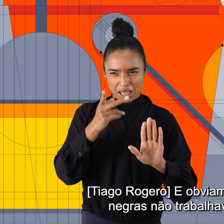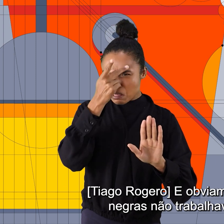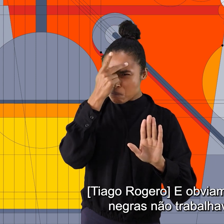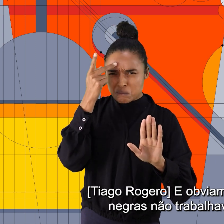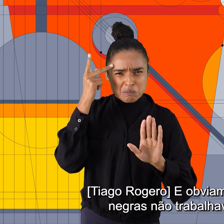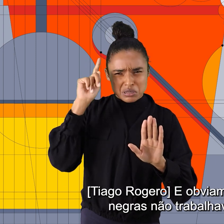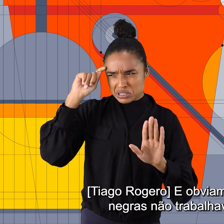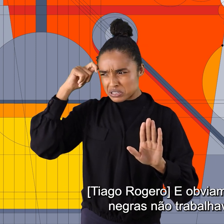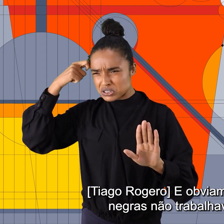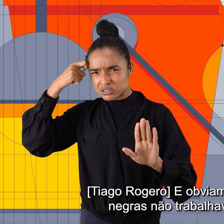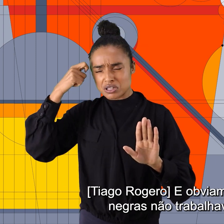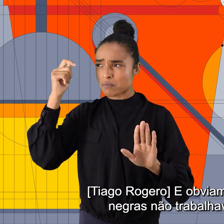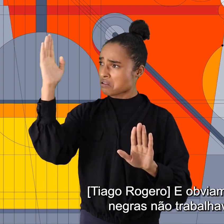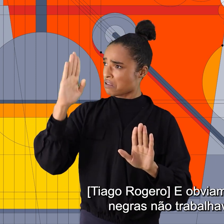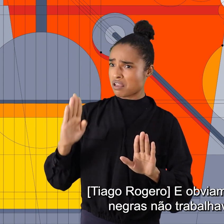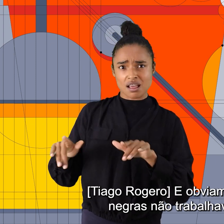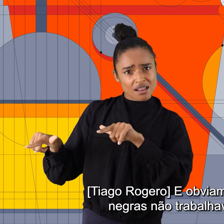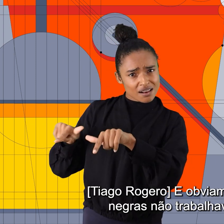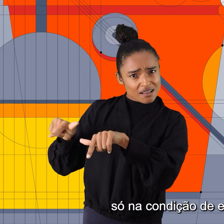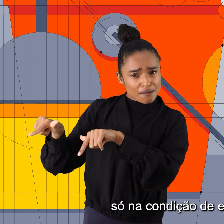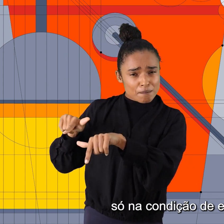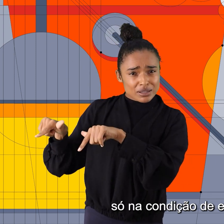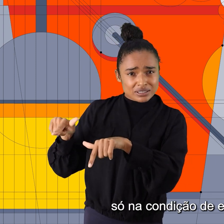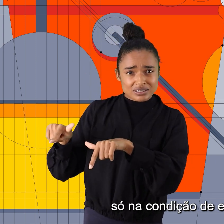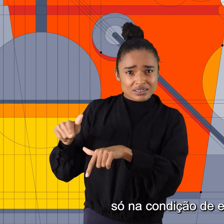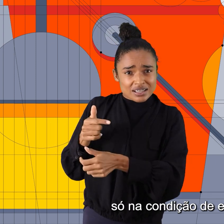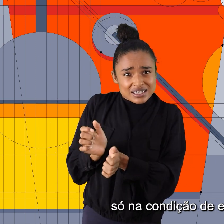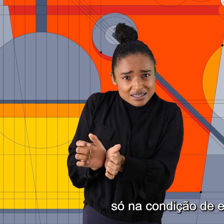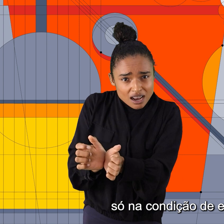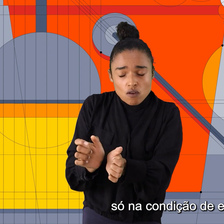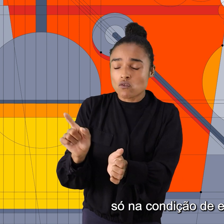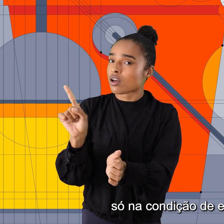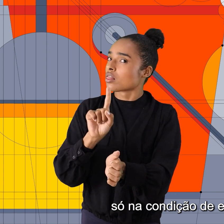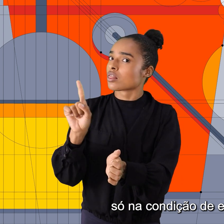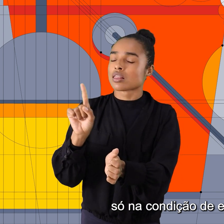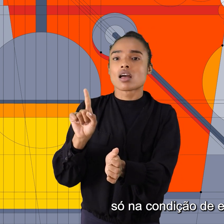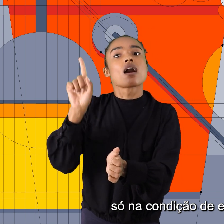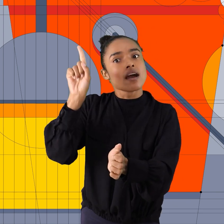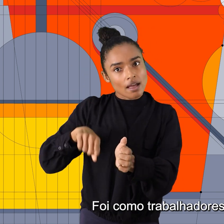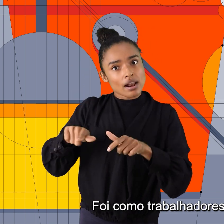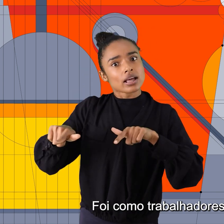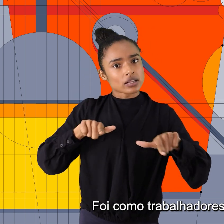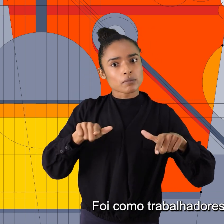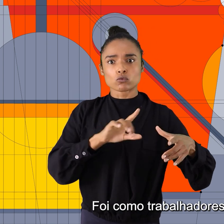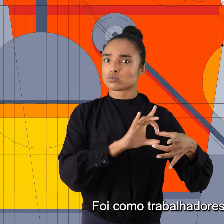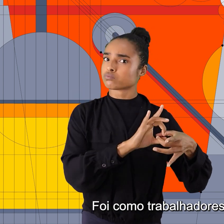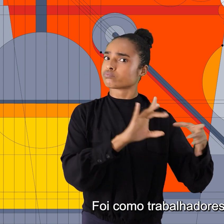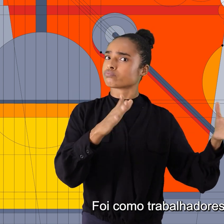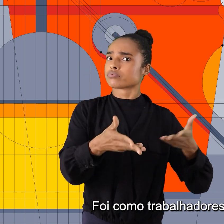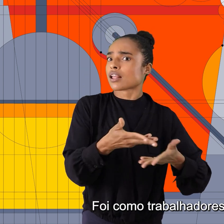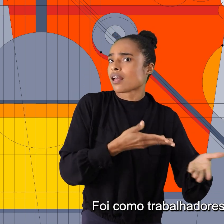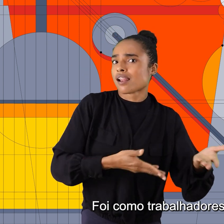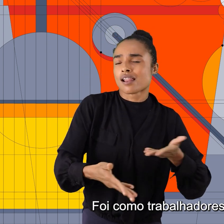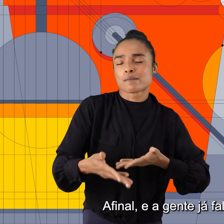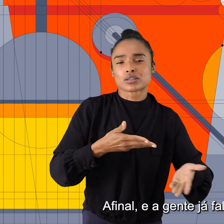E, obviamente, as pessoas negras não trabalhavam no Brasil só na condição de escravizados. Foi como trabalhadores livres